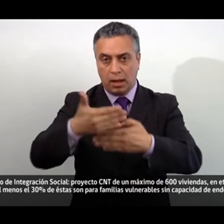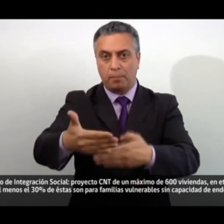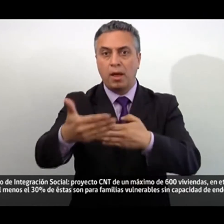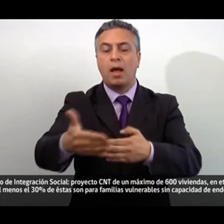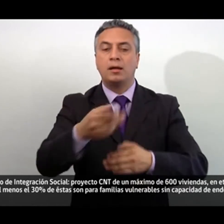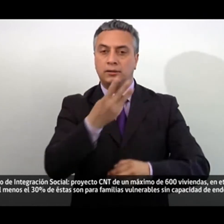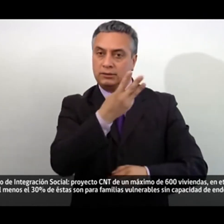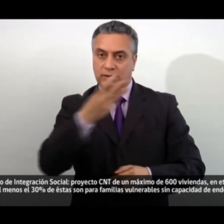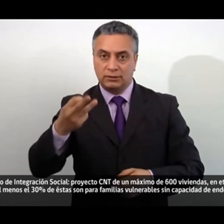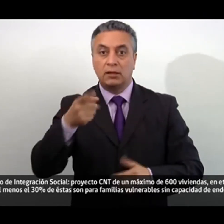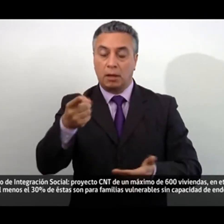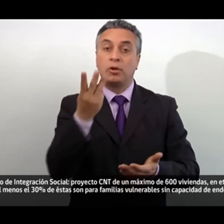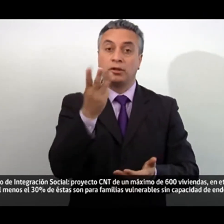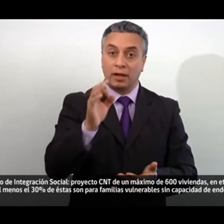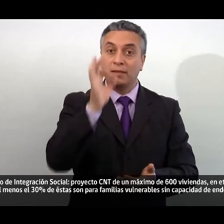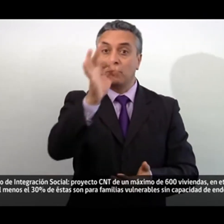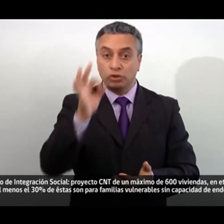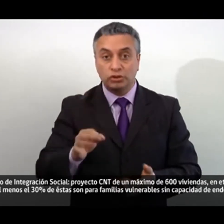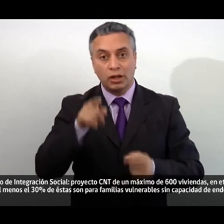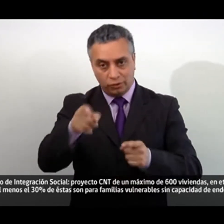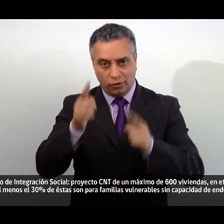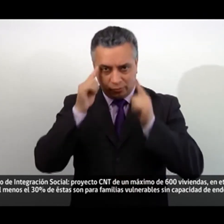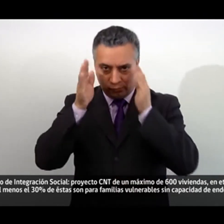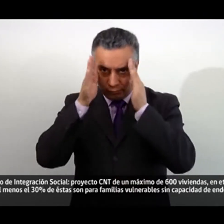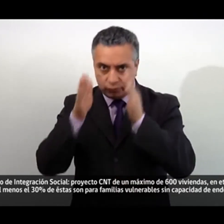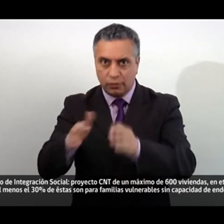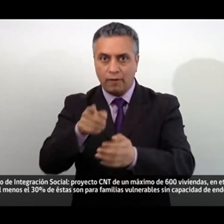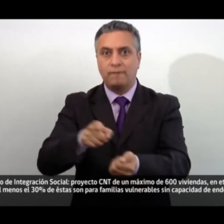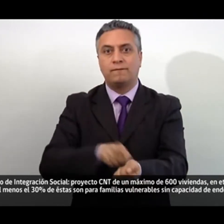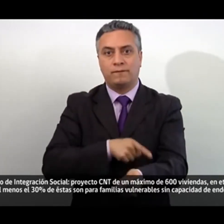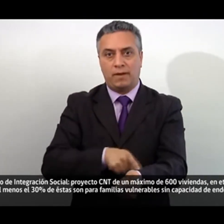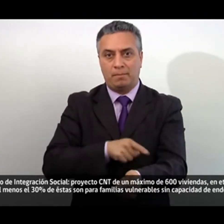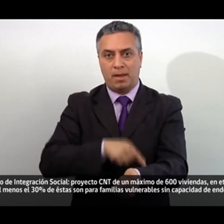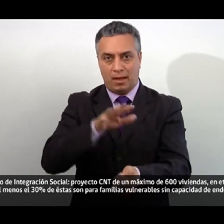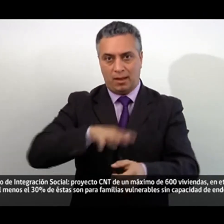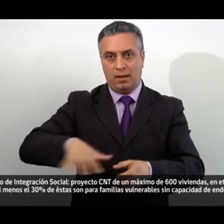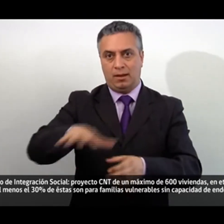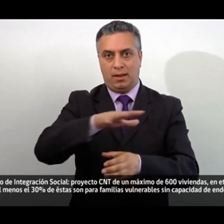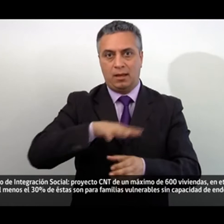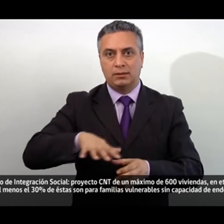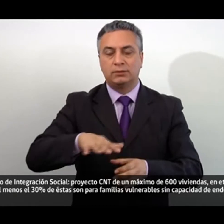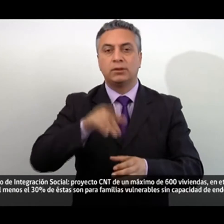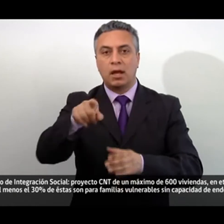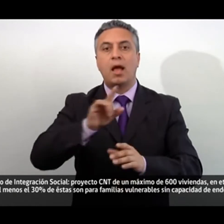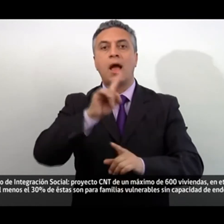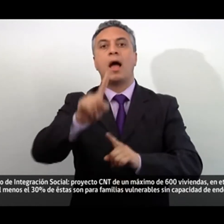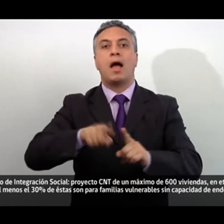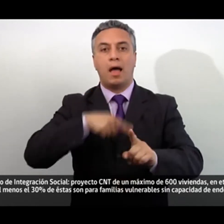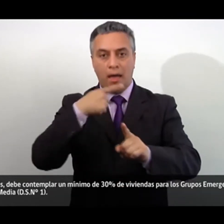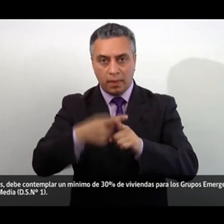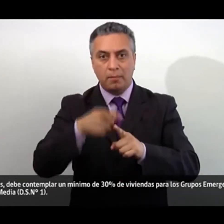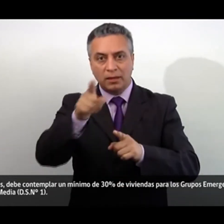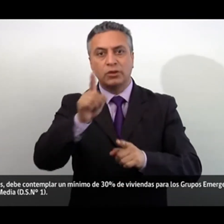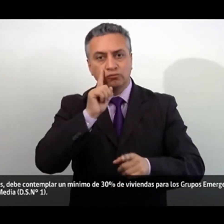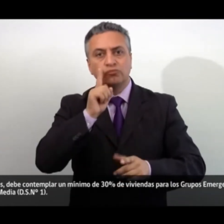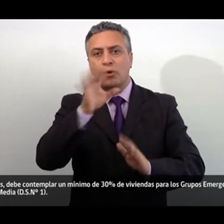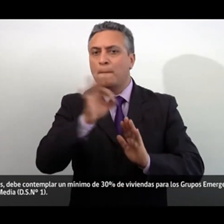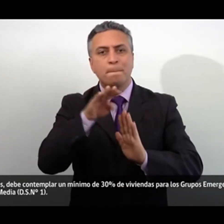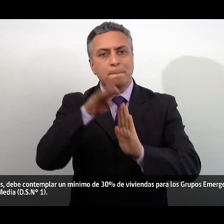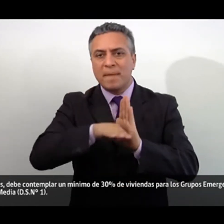300, donde al menos el 30% de estas son para familias vulnerables sin capacidad de endeudamiento. Además, debe contemplar